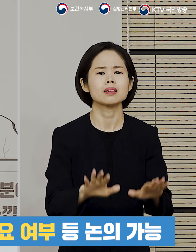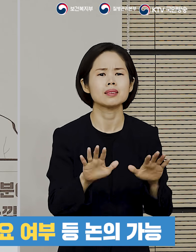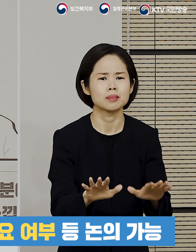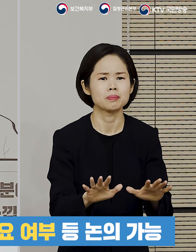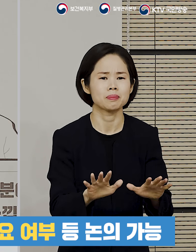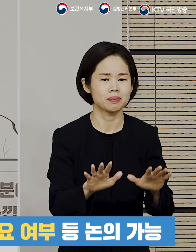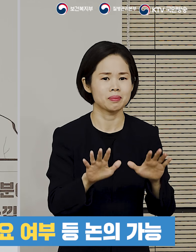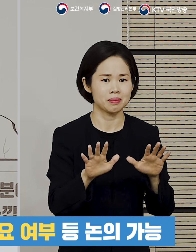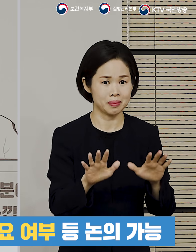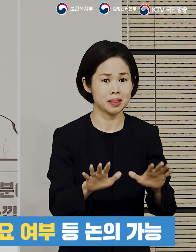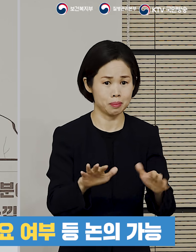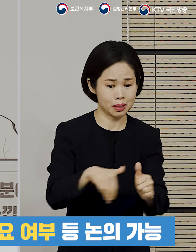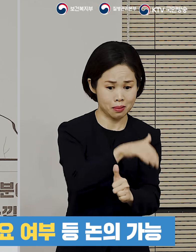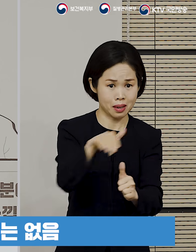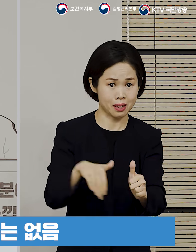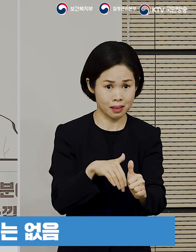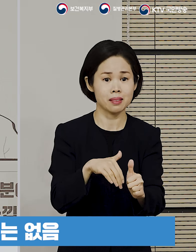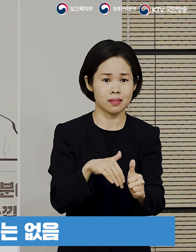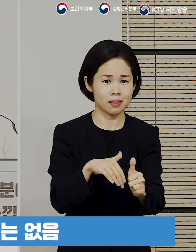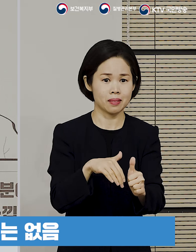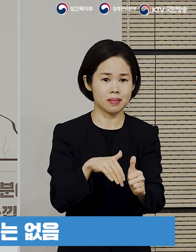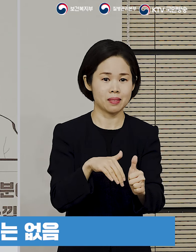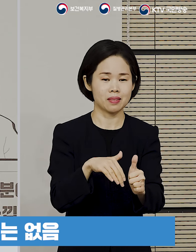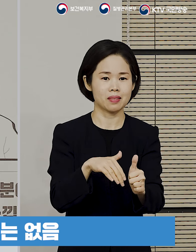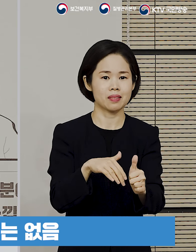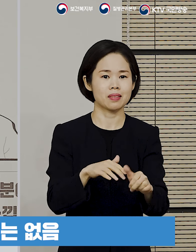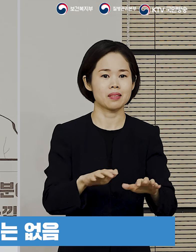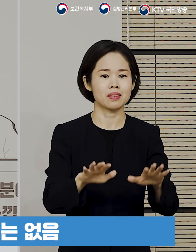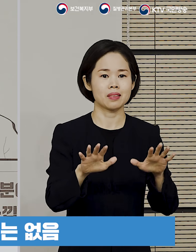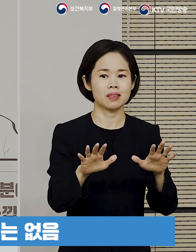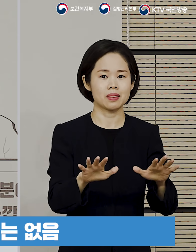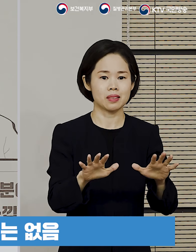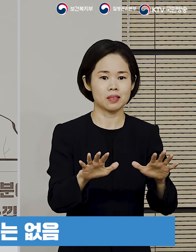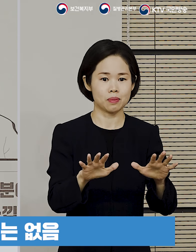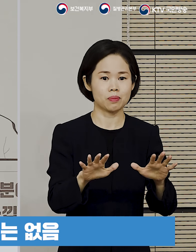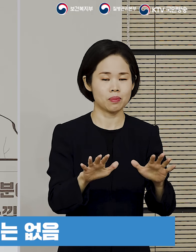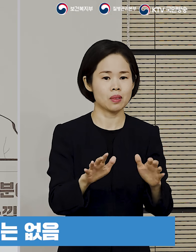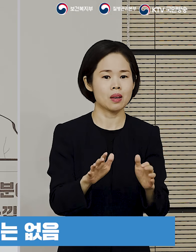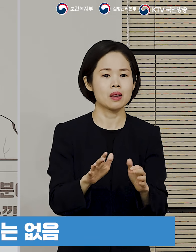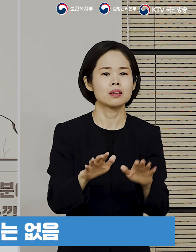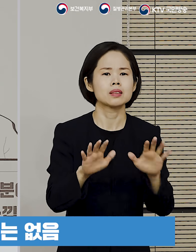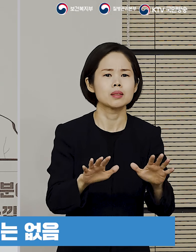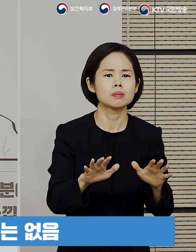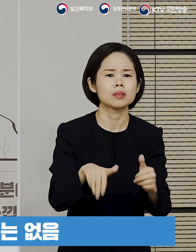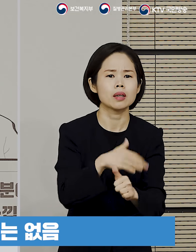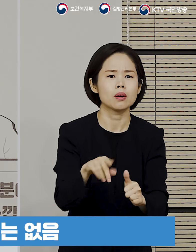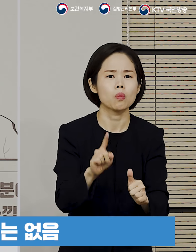것으로 생각을 합니다. 다만 지금의 경우에 지금 저희가